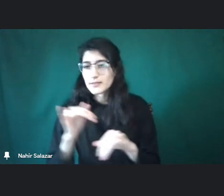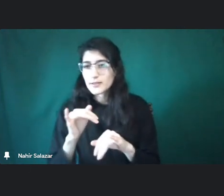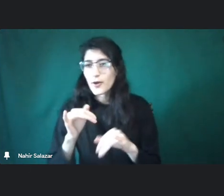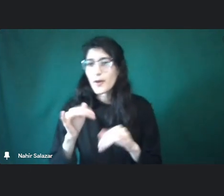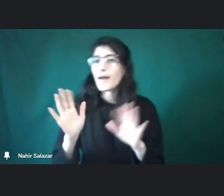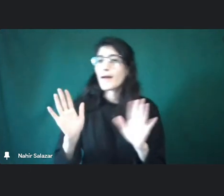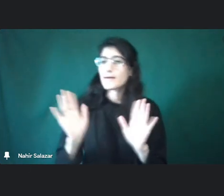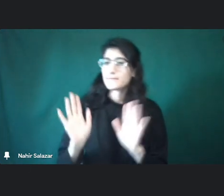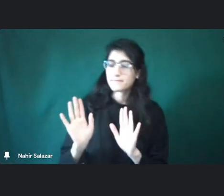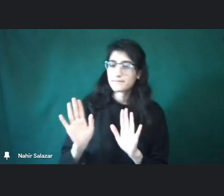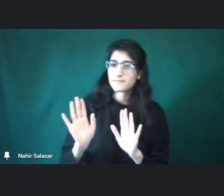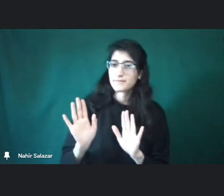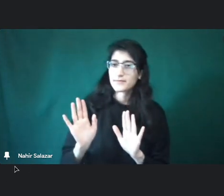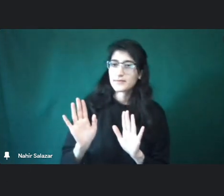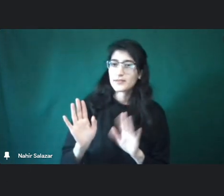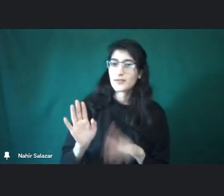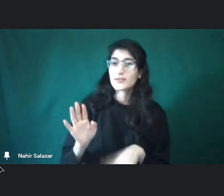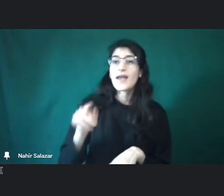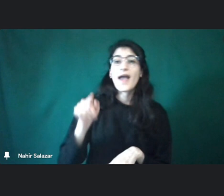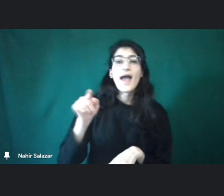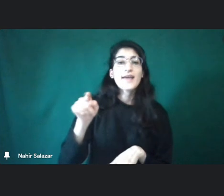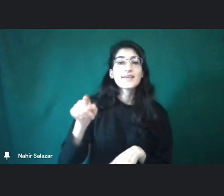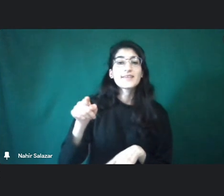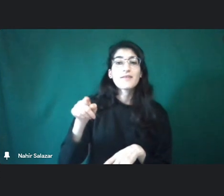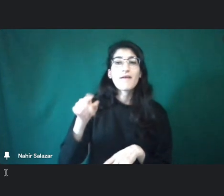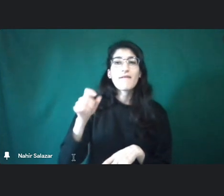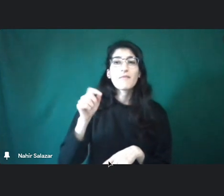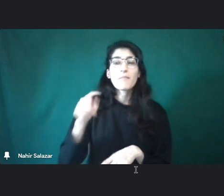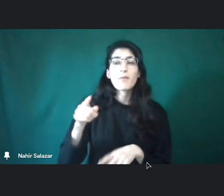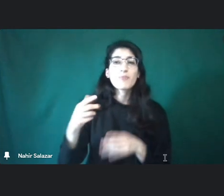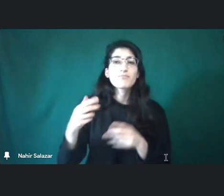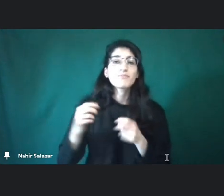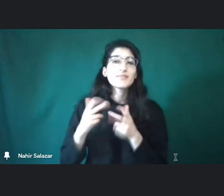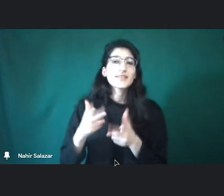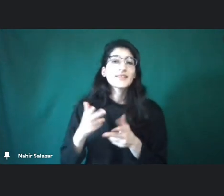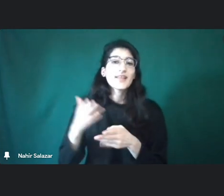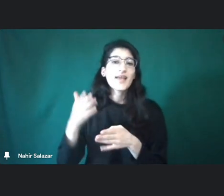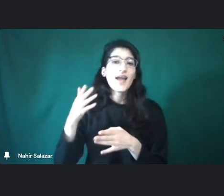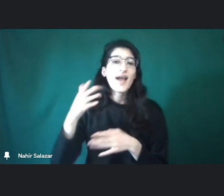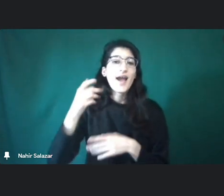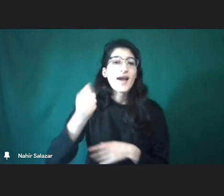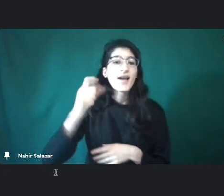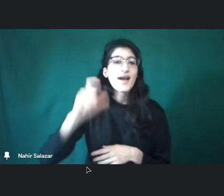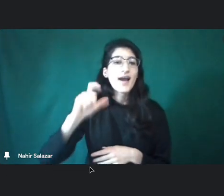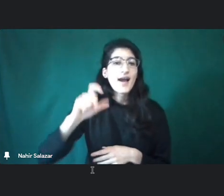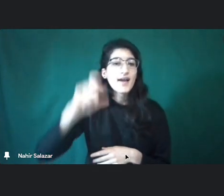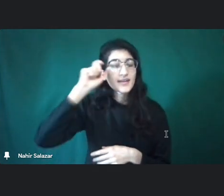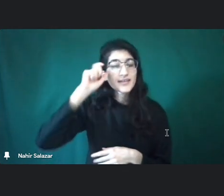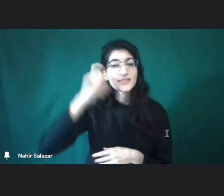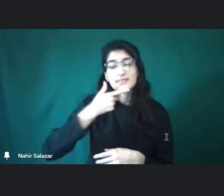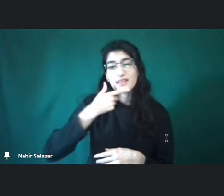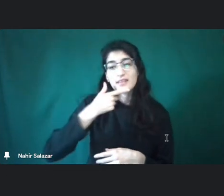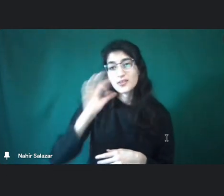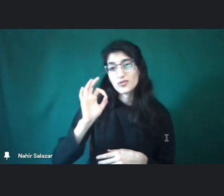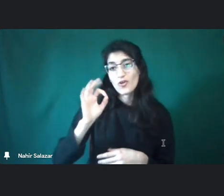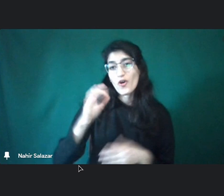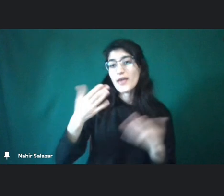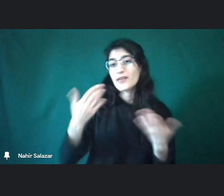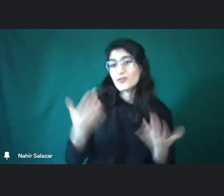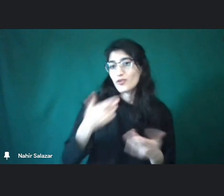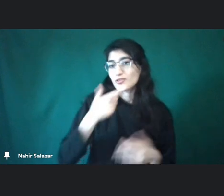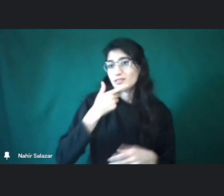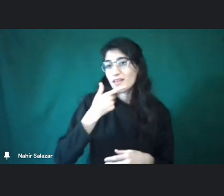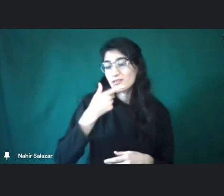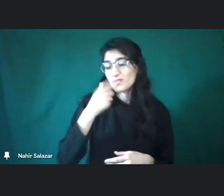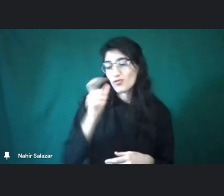Sí. Entonces es sustantivo. Sí. ¿Mm? Pero también podría haber sido para promover y acceder, por ejemplo, capaz que le hubieses hecho la traducción, por eso